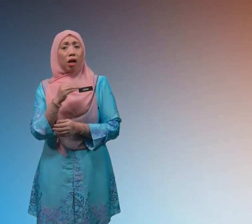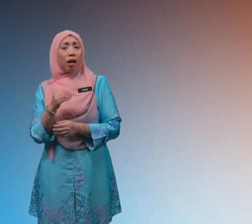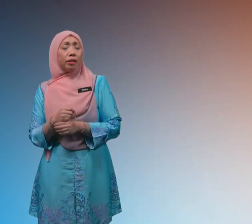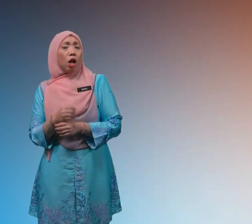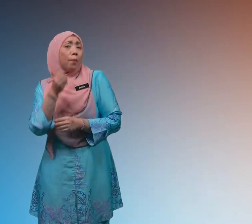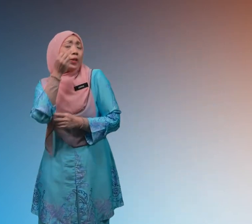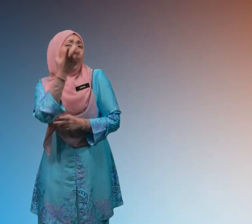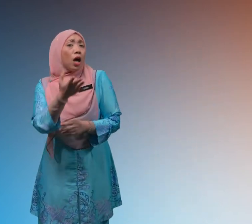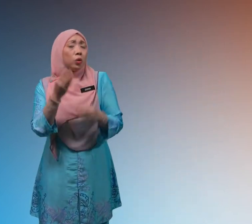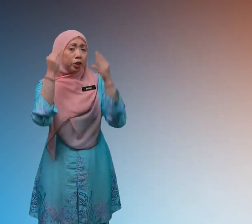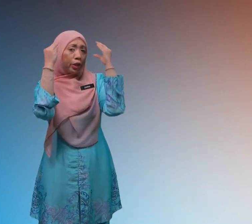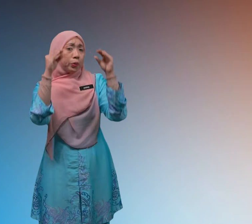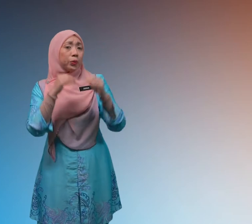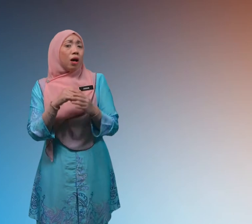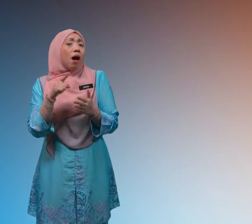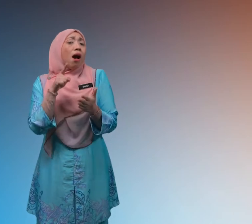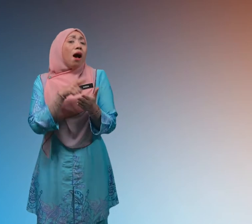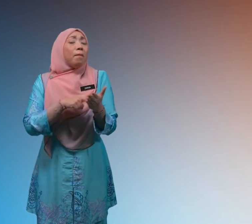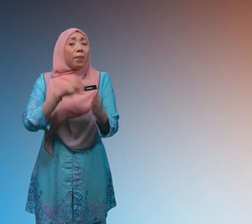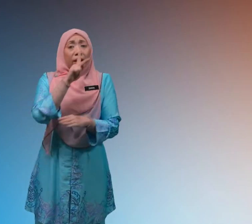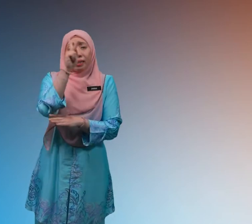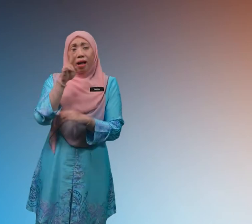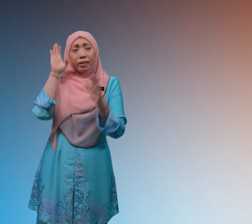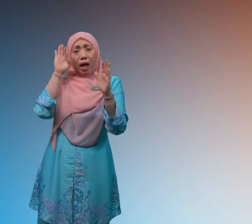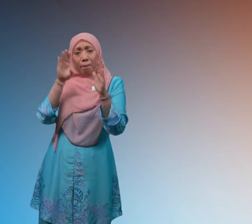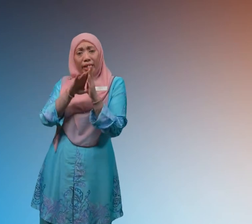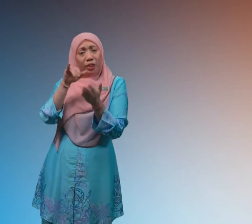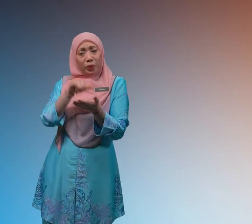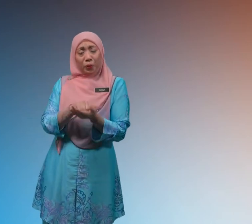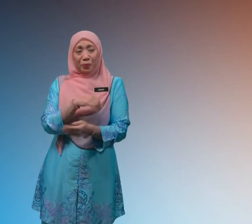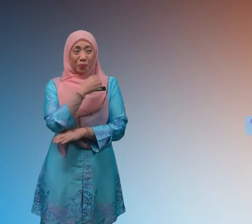dan beritahu cikgu apakah gambar itu.